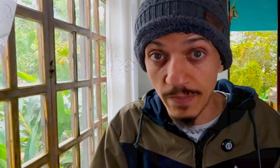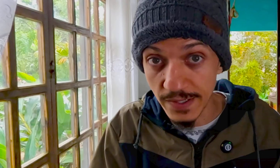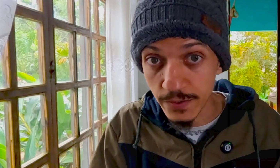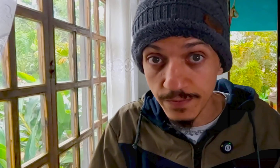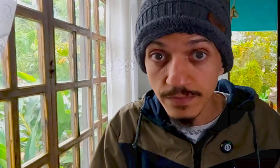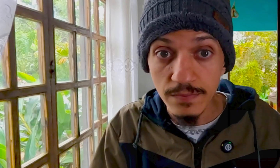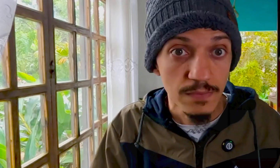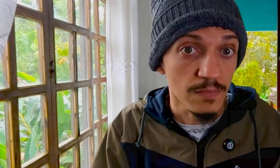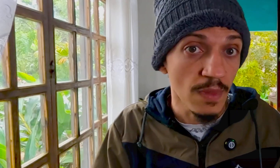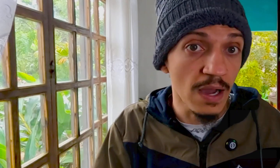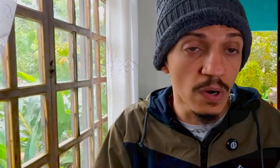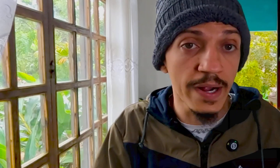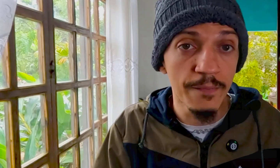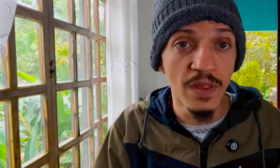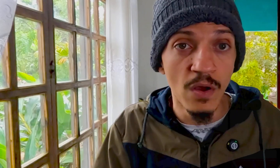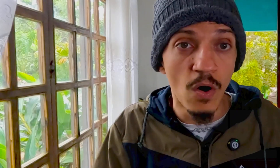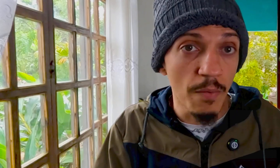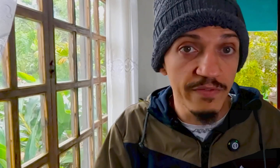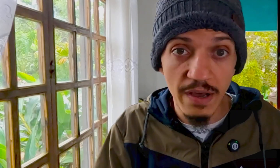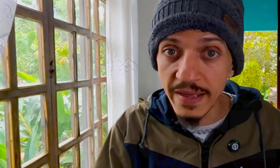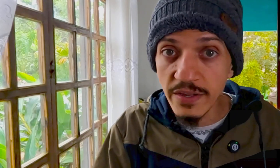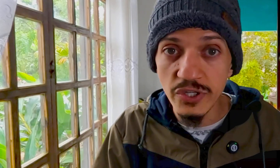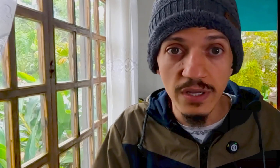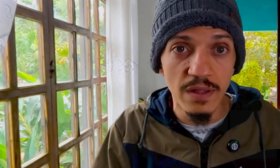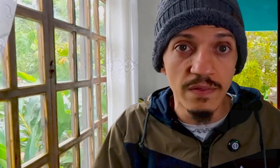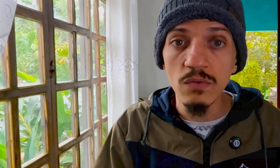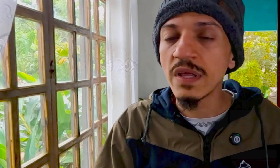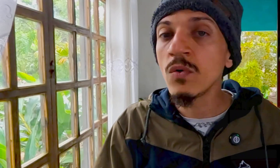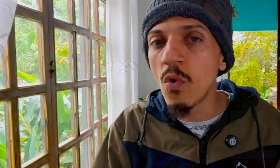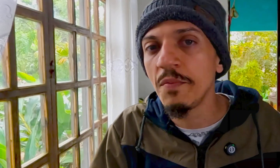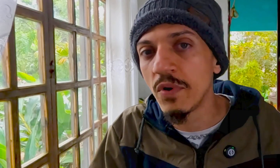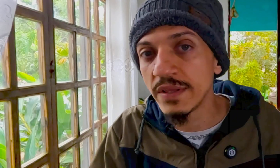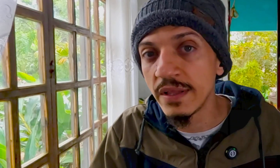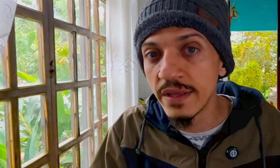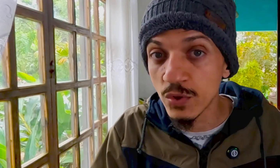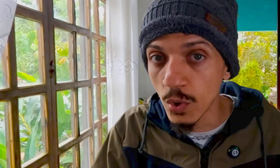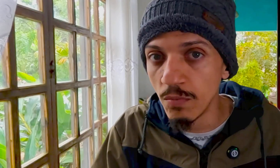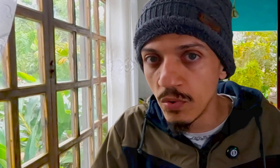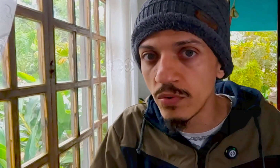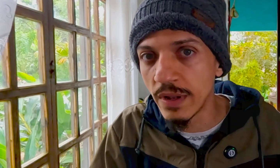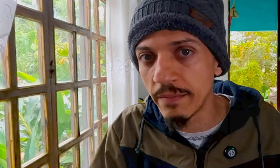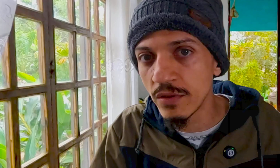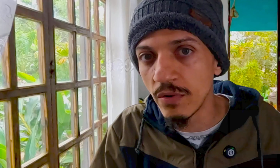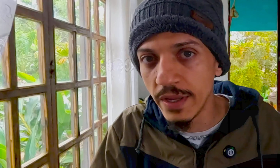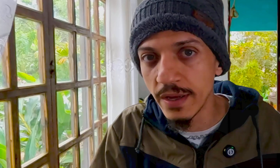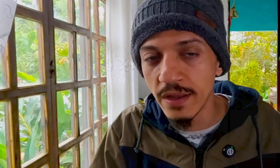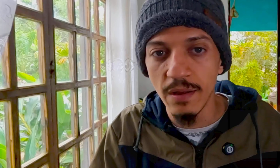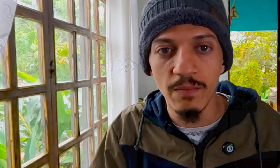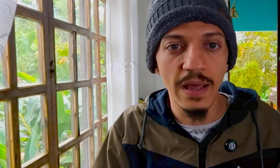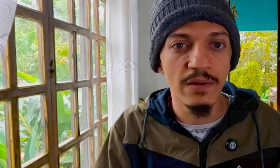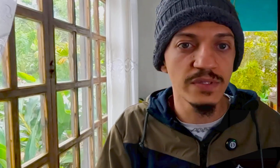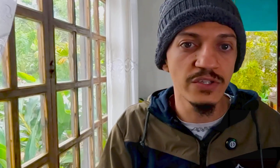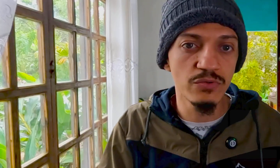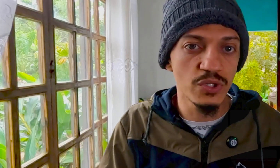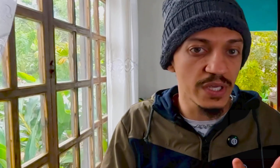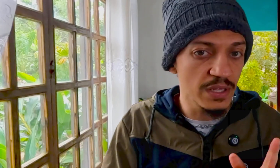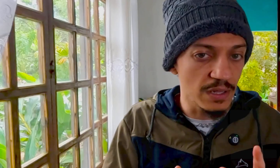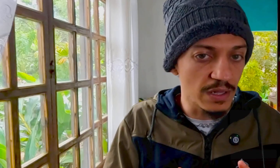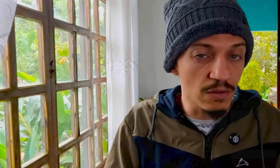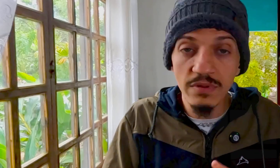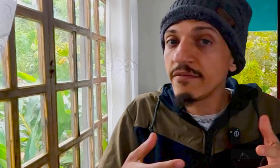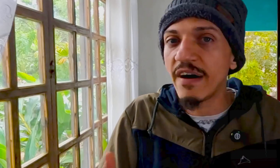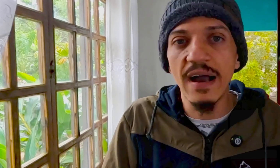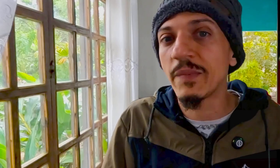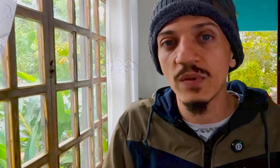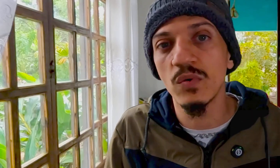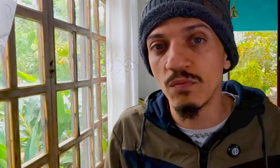passo a passo. Agora, obviamente, não tem como eu atender a todo mundo na mentoria, no sentido de que